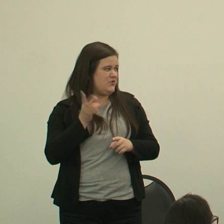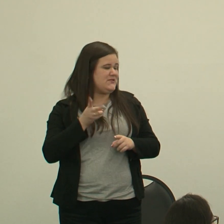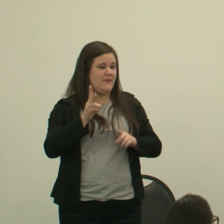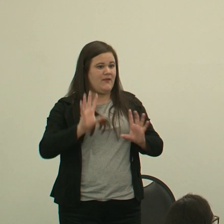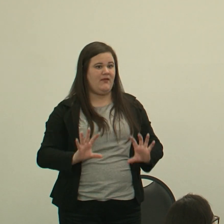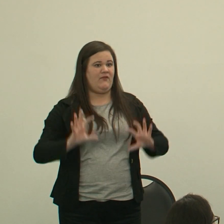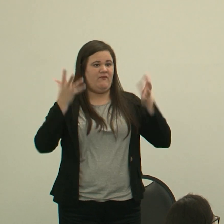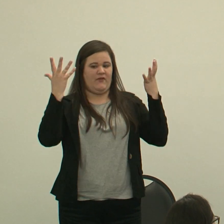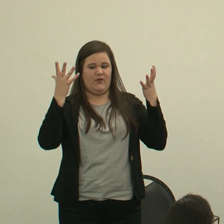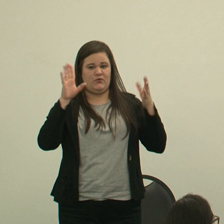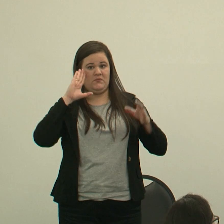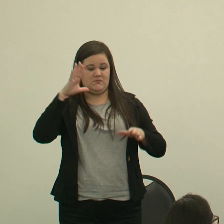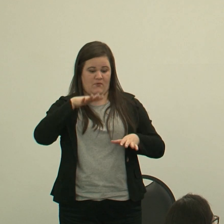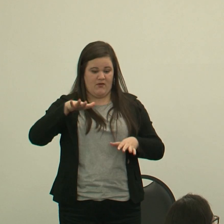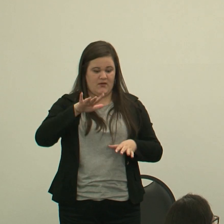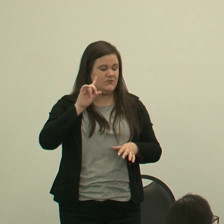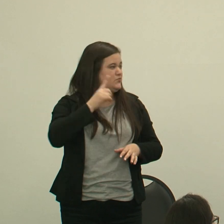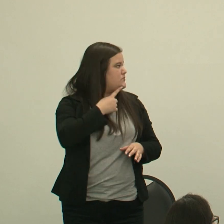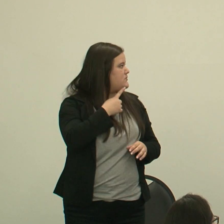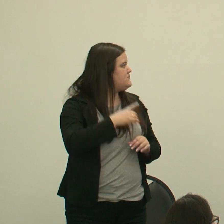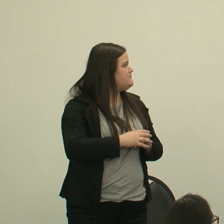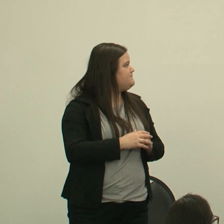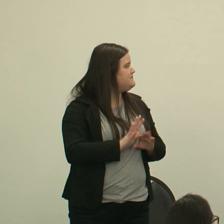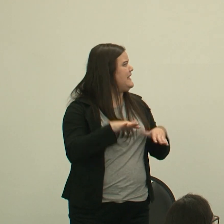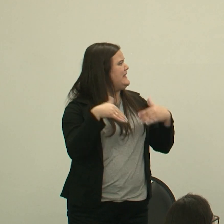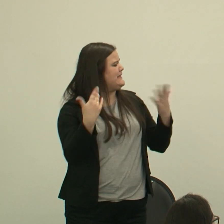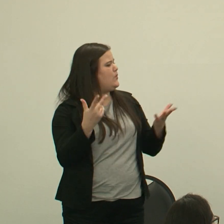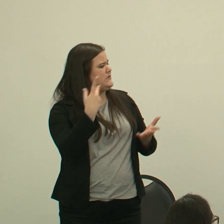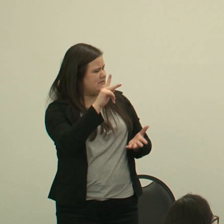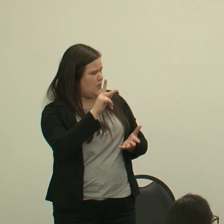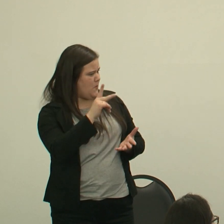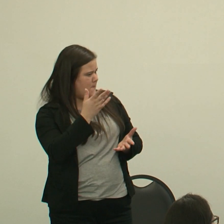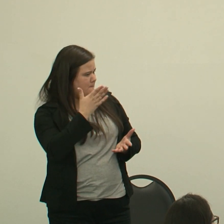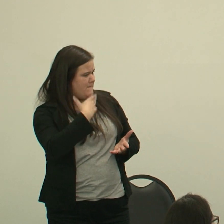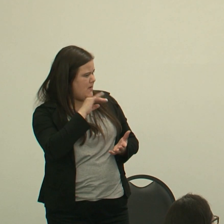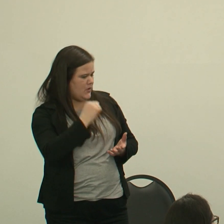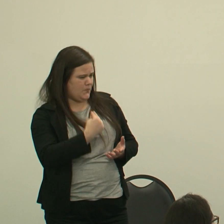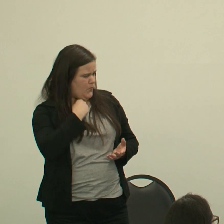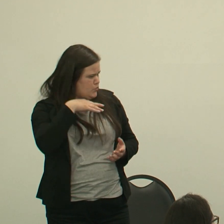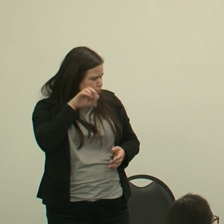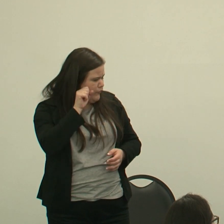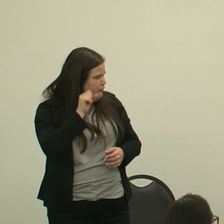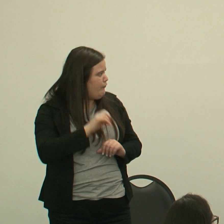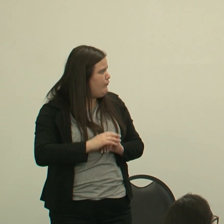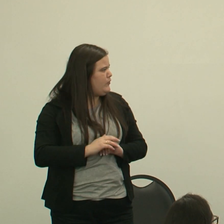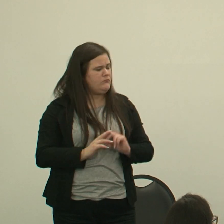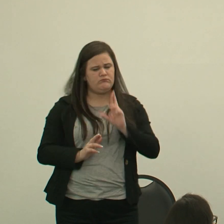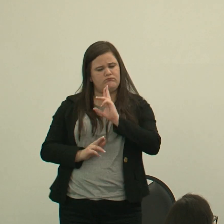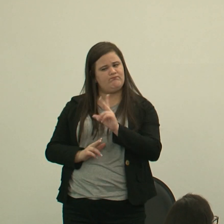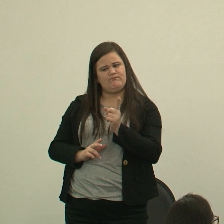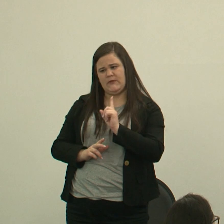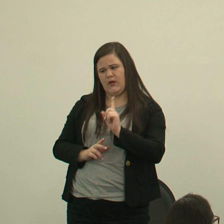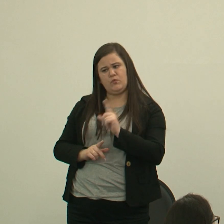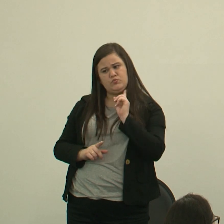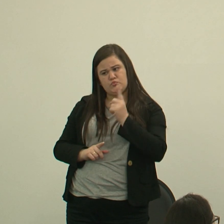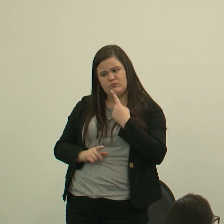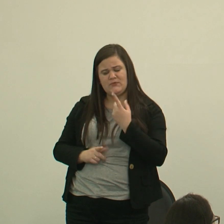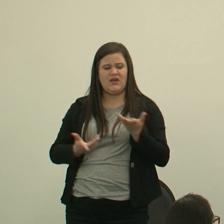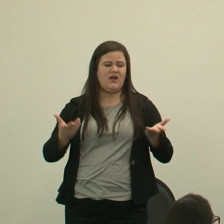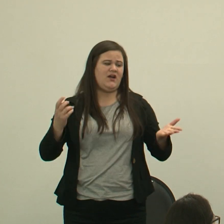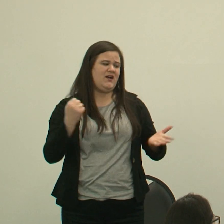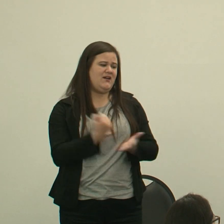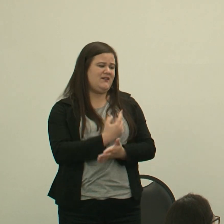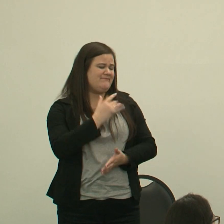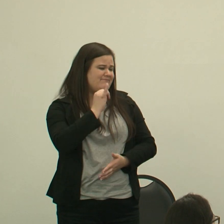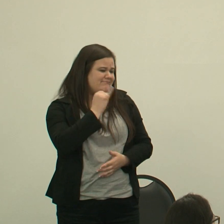principalmente quando não é da área da surdez. Então, seu pai não pode escutar? Não, ele é surdo. Oh,